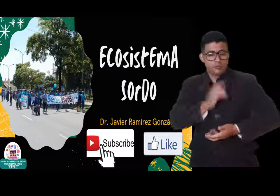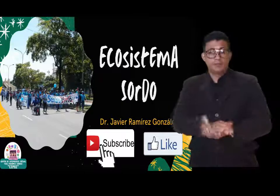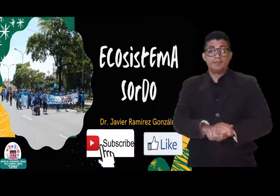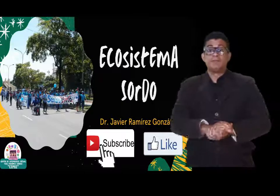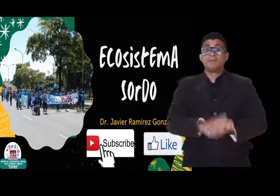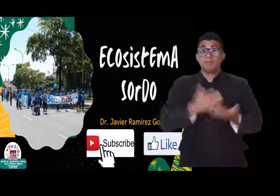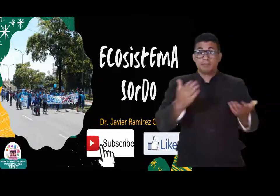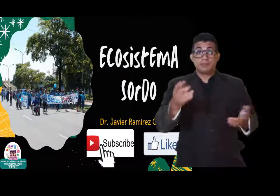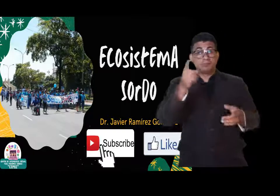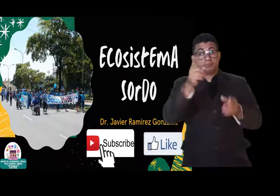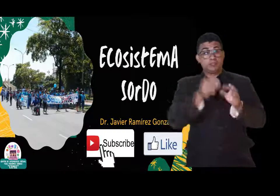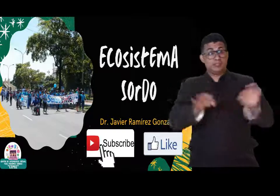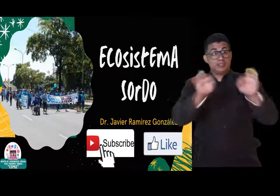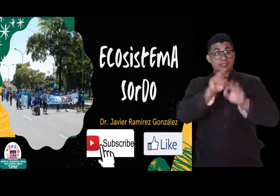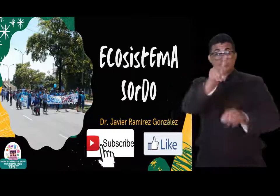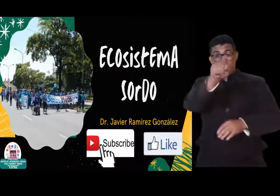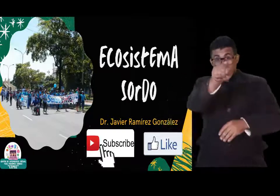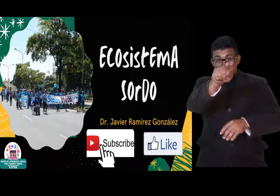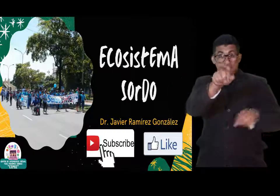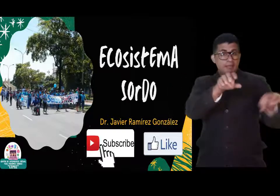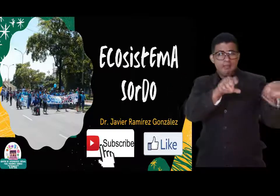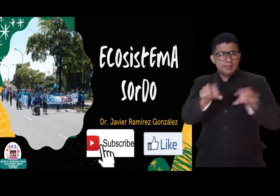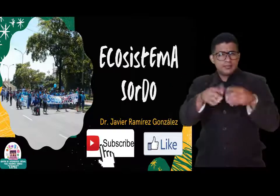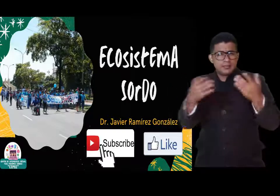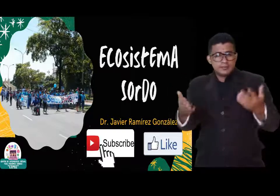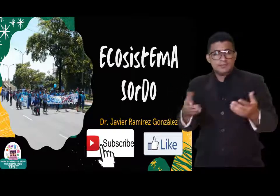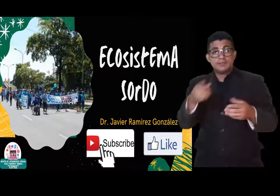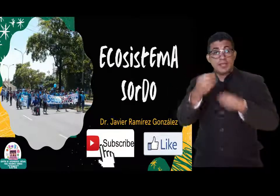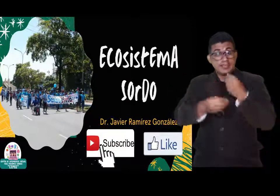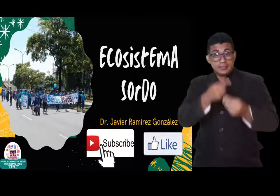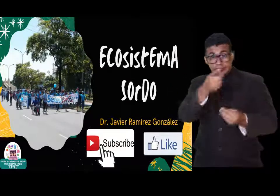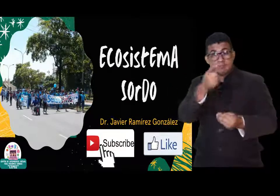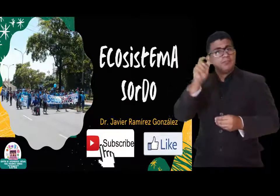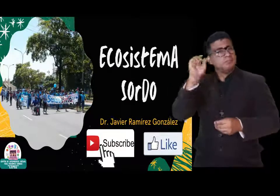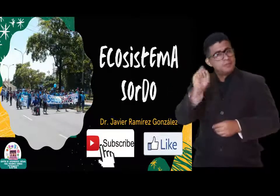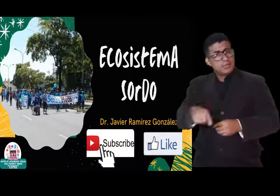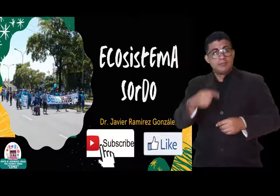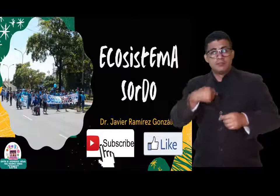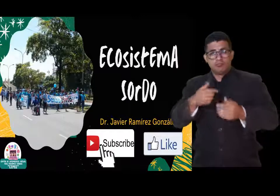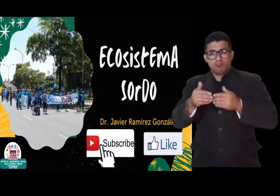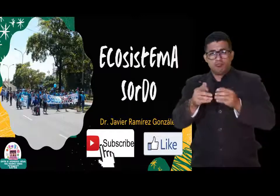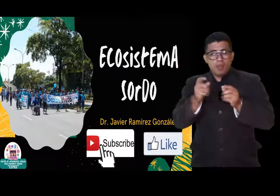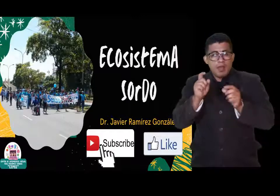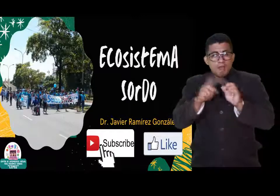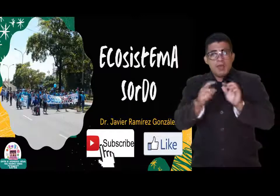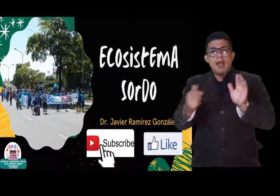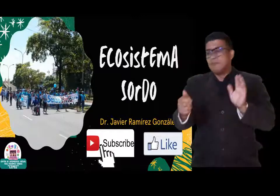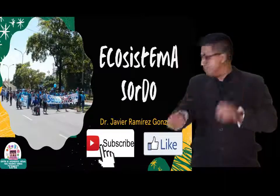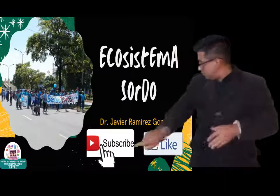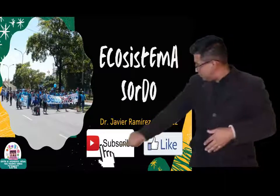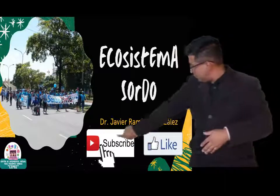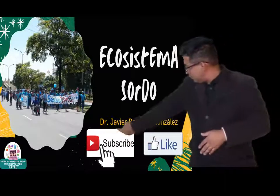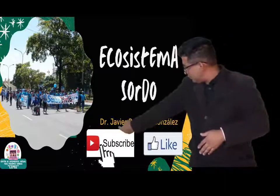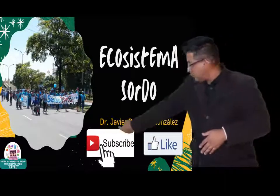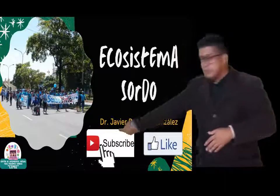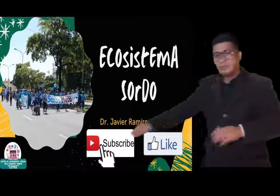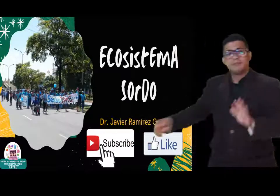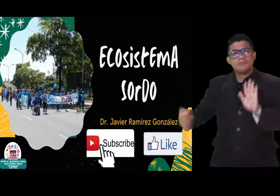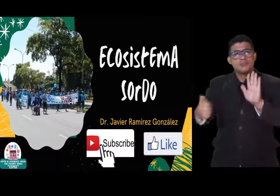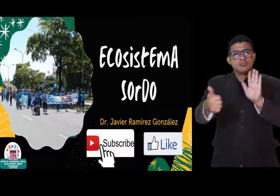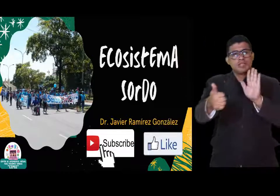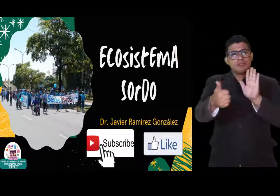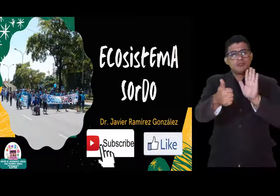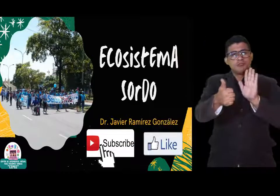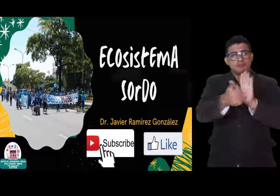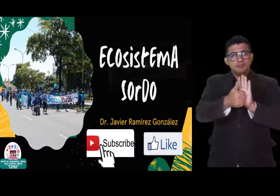sobre ecosistemas sordos. Ahora bien, es importante que lo siguiente que hagan es, sí,